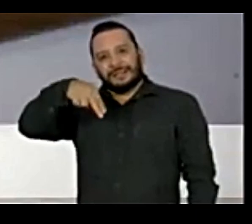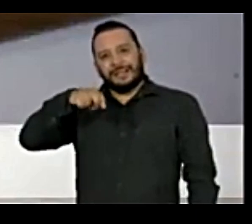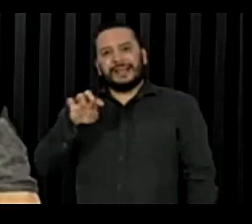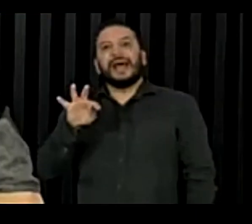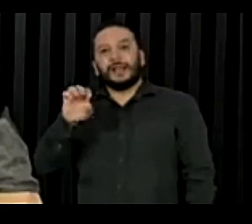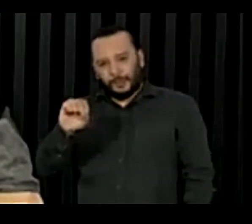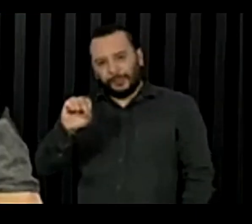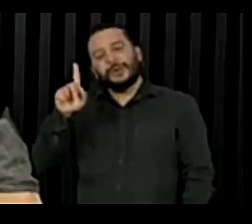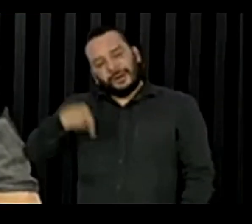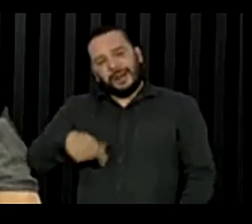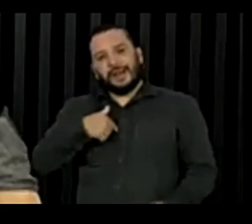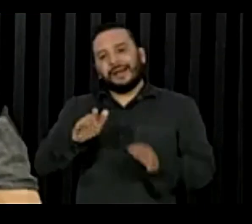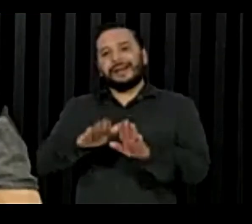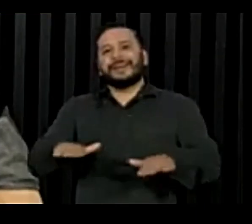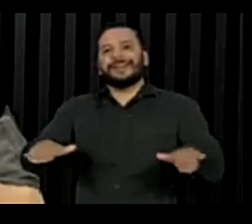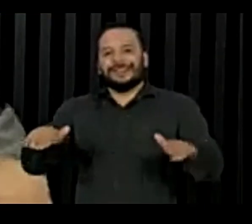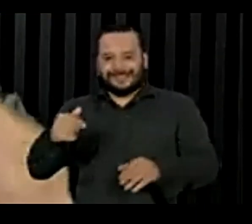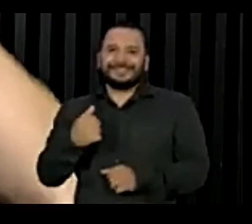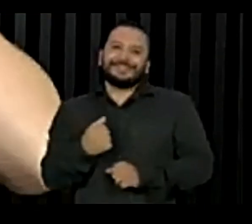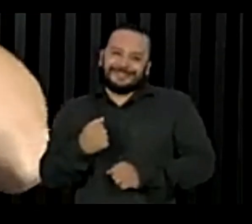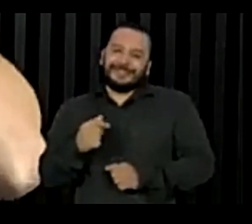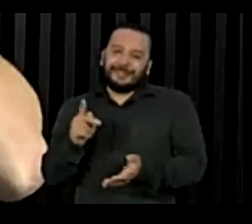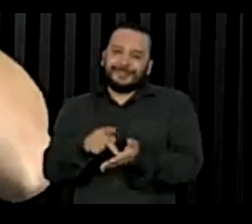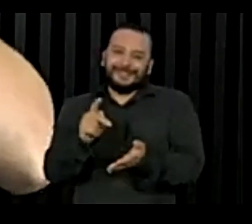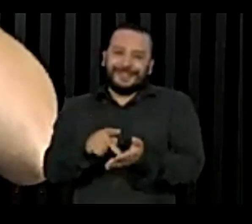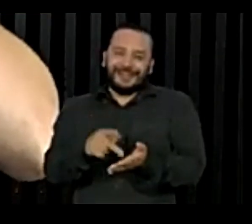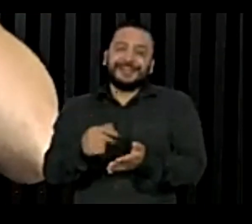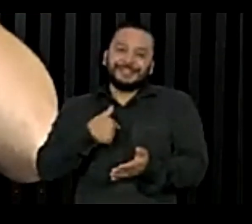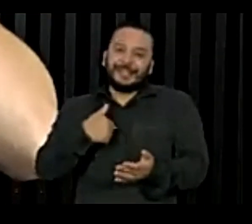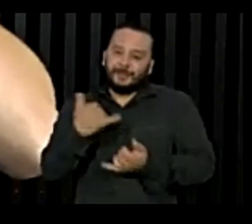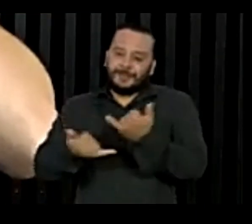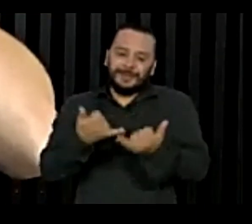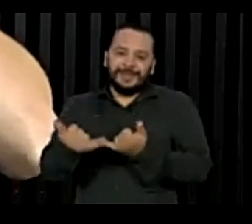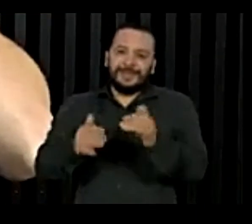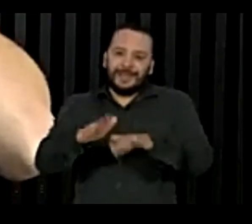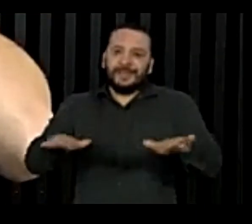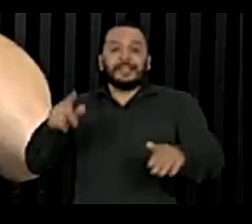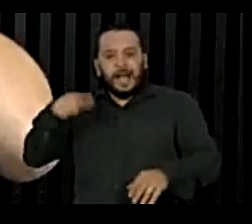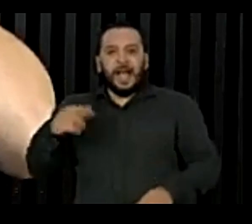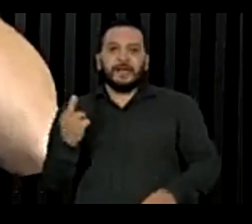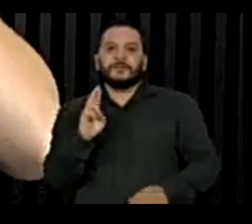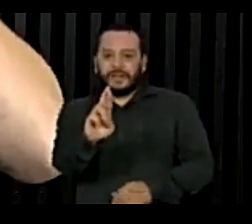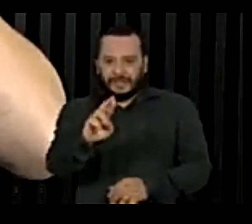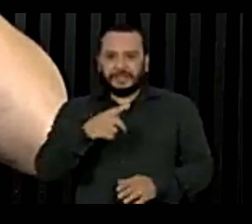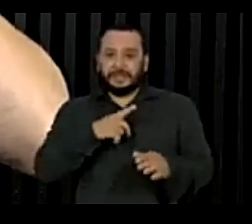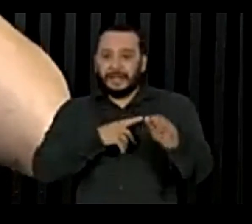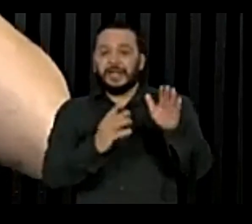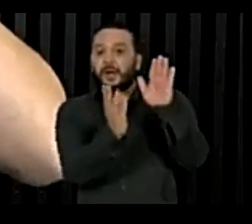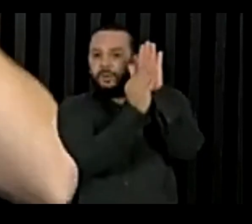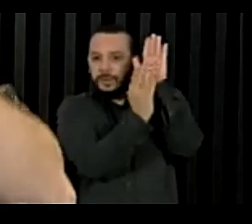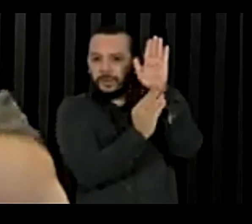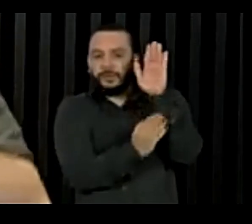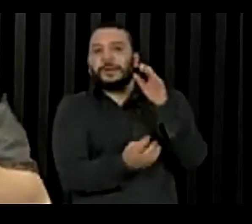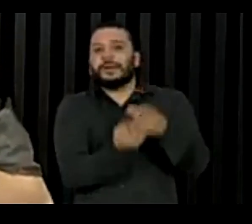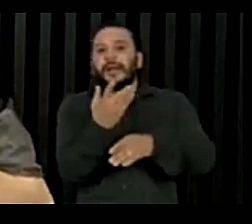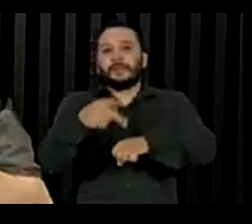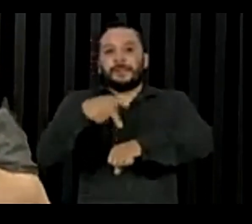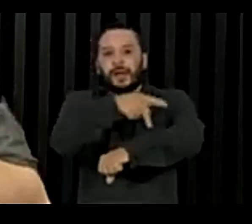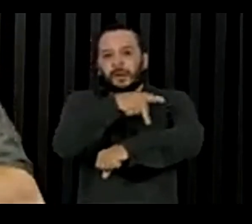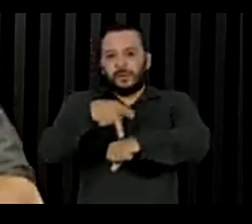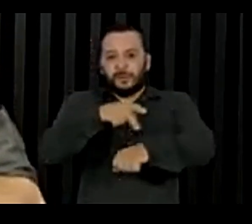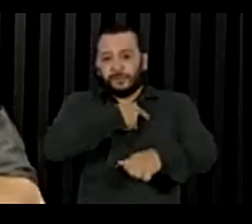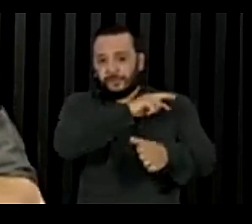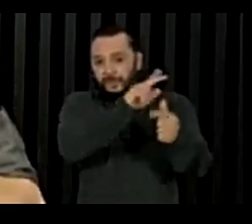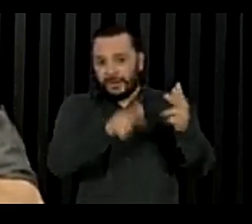mais do conteúdo infantil. Hoje ele é uma grande referência infantil, com conteúdo criado por pedagogos e etc. Mas o meu